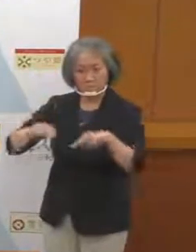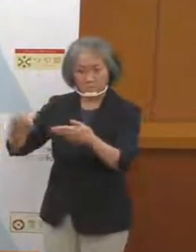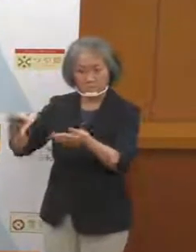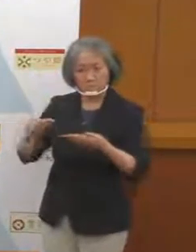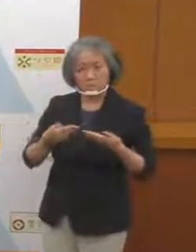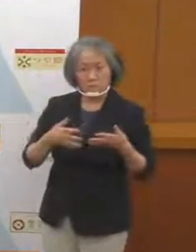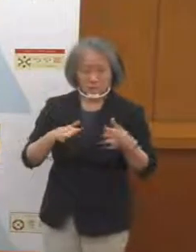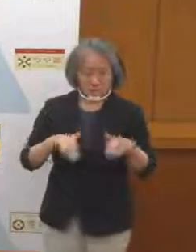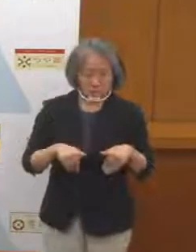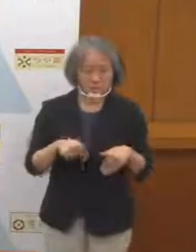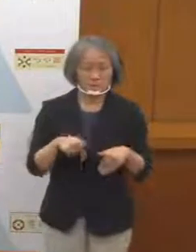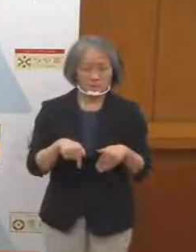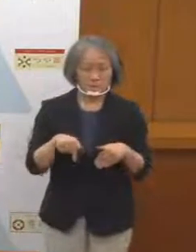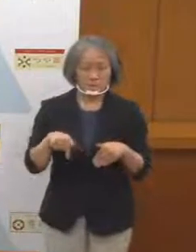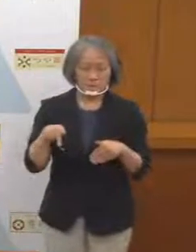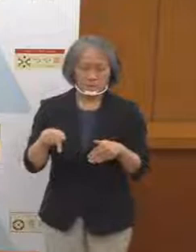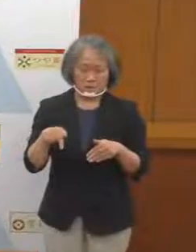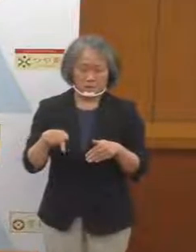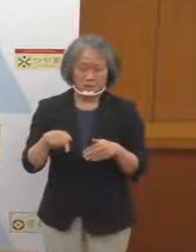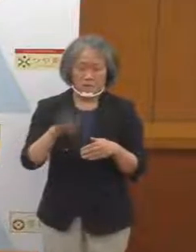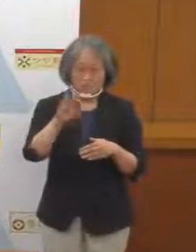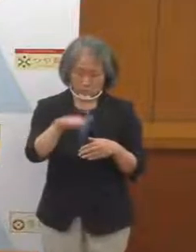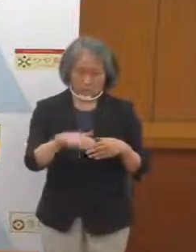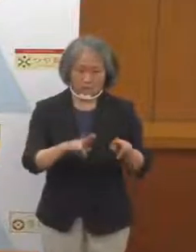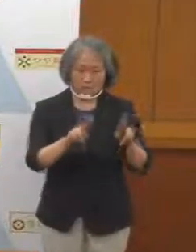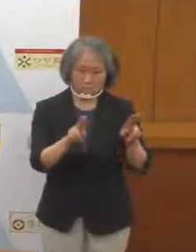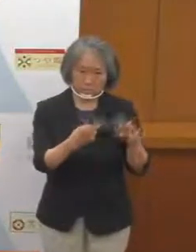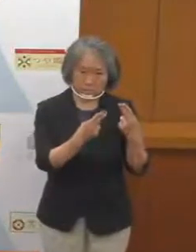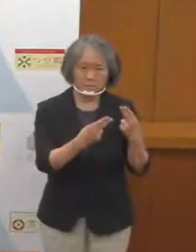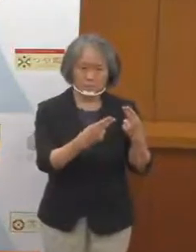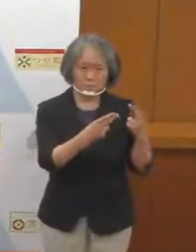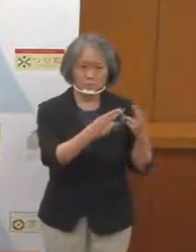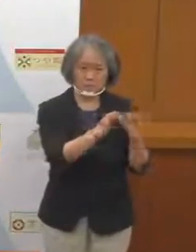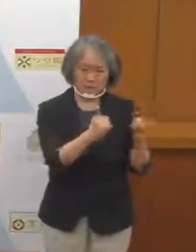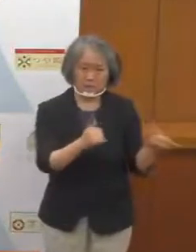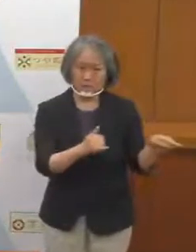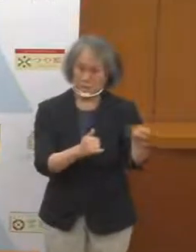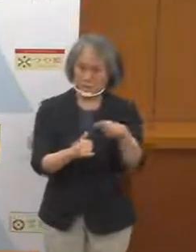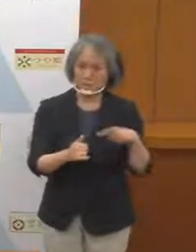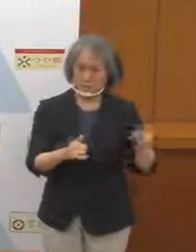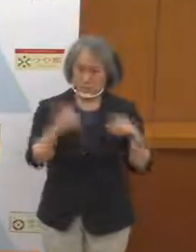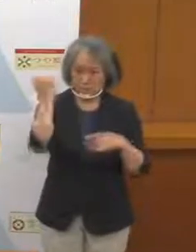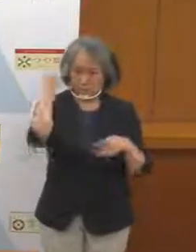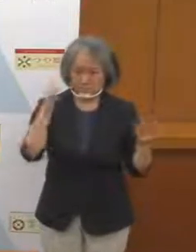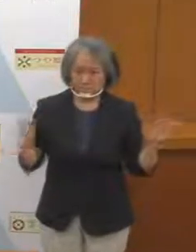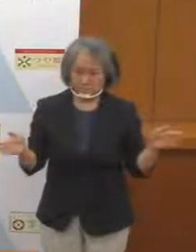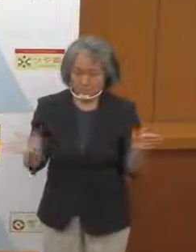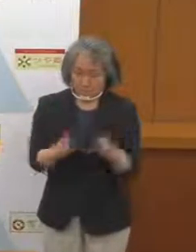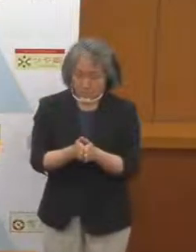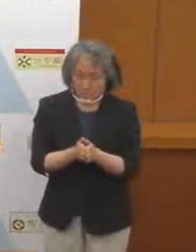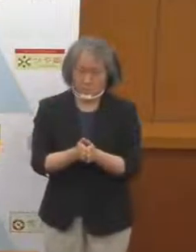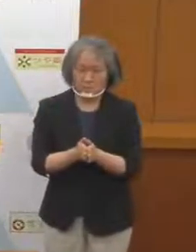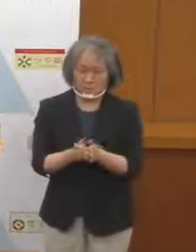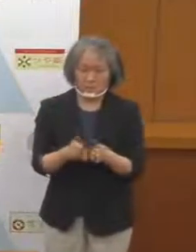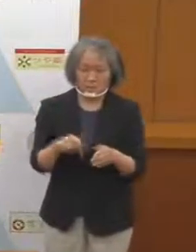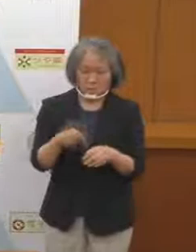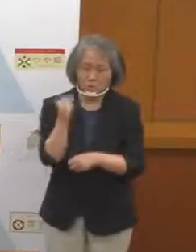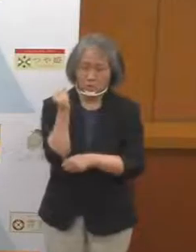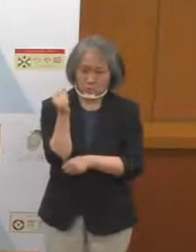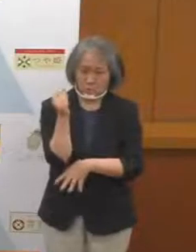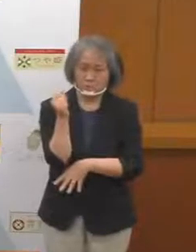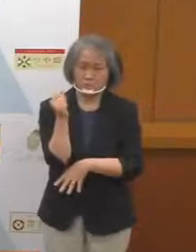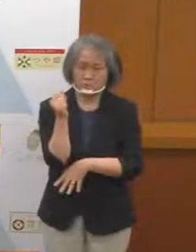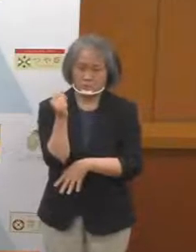ので後々あの専門家の皆様のご意見も合わせてしっかりとそれを踏まえて